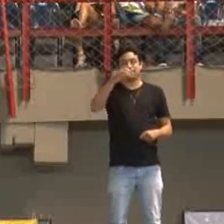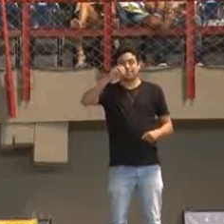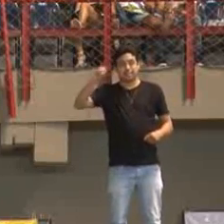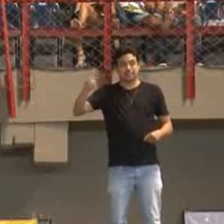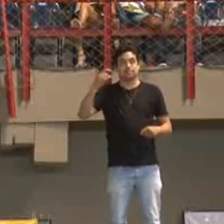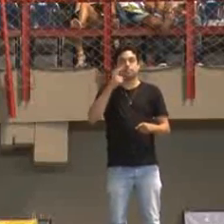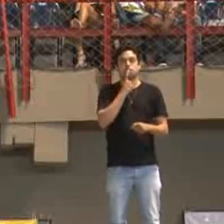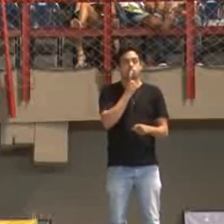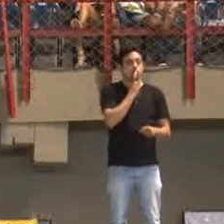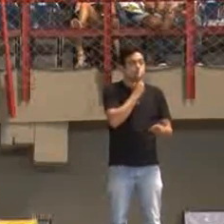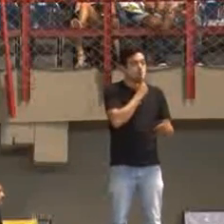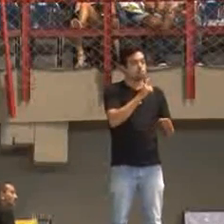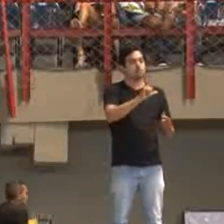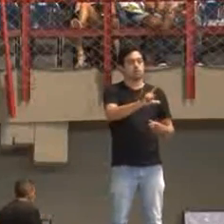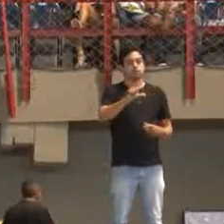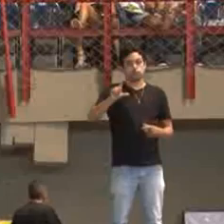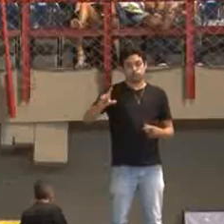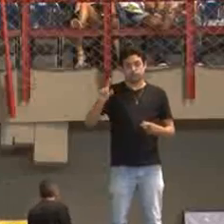3.300 caixinhas,